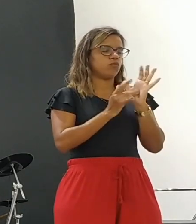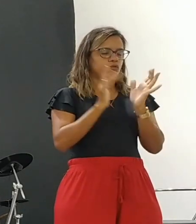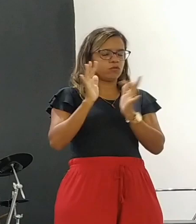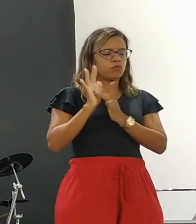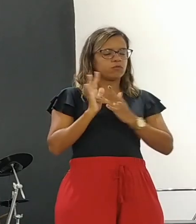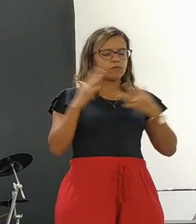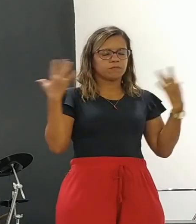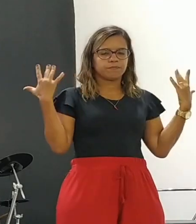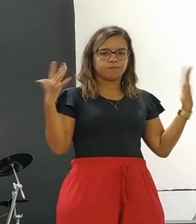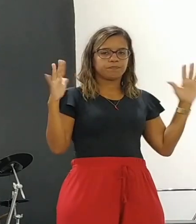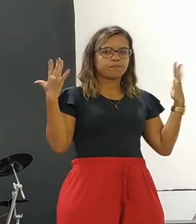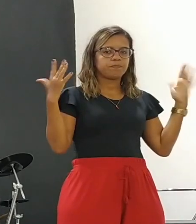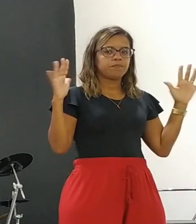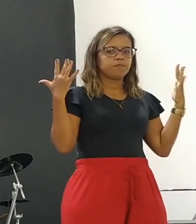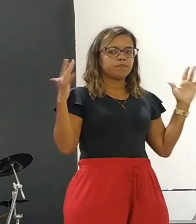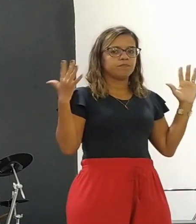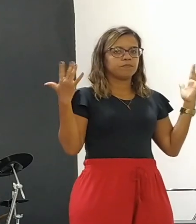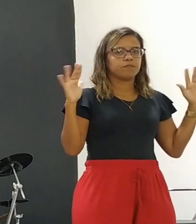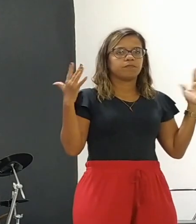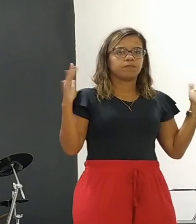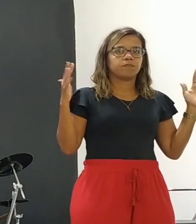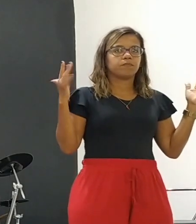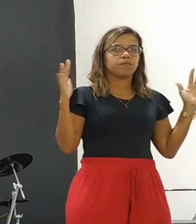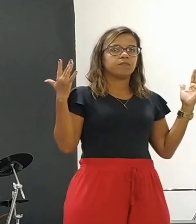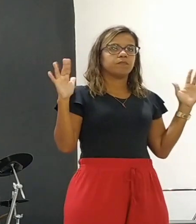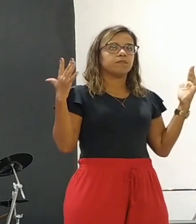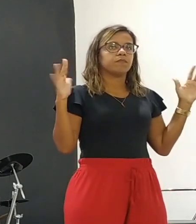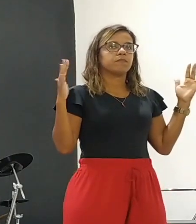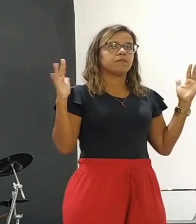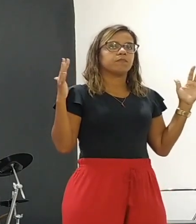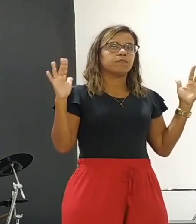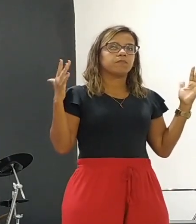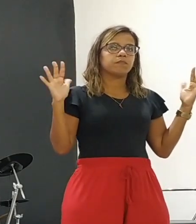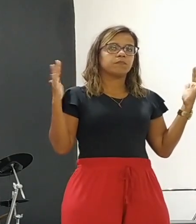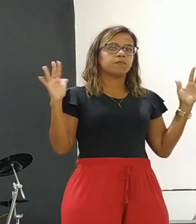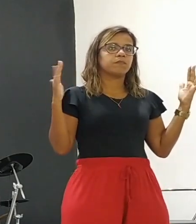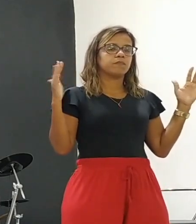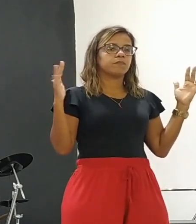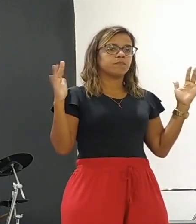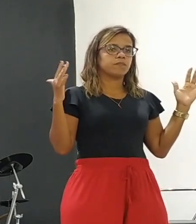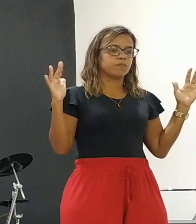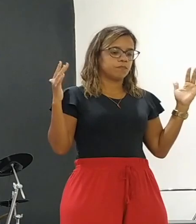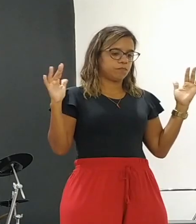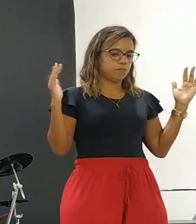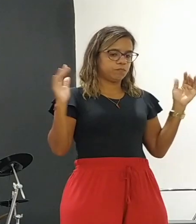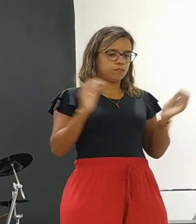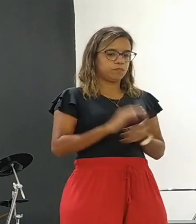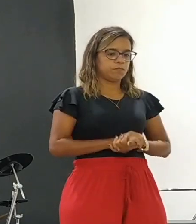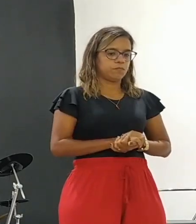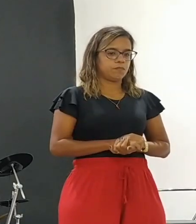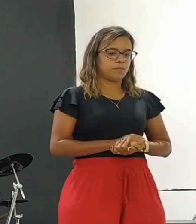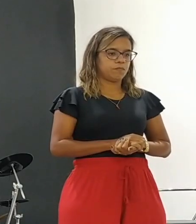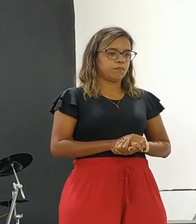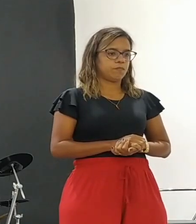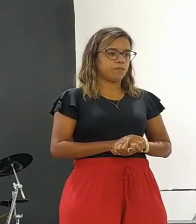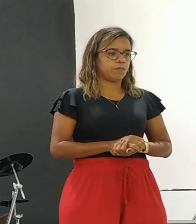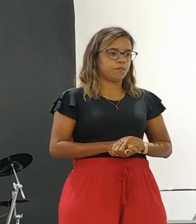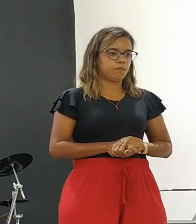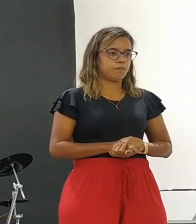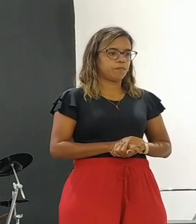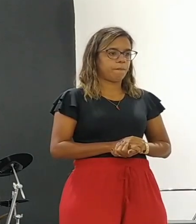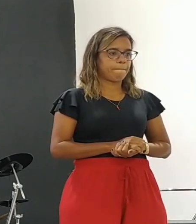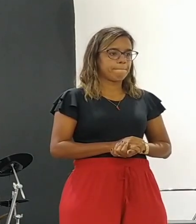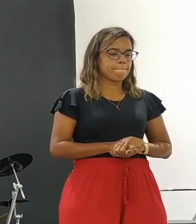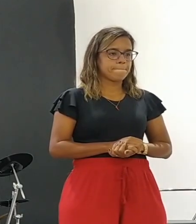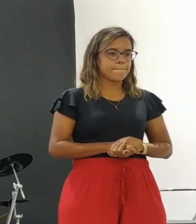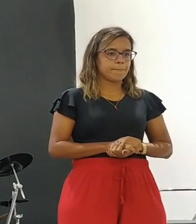uma salva de palmas. Nós ressuscitamos com Cristo. O sangue está sobre a nossa vida. Há um